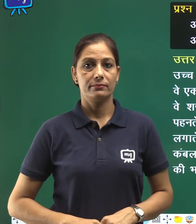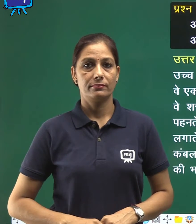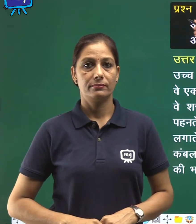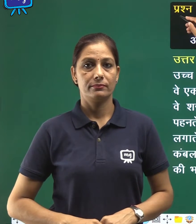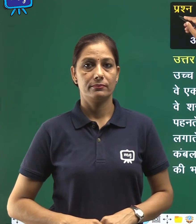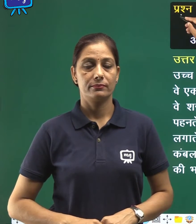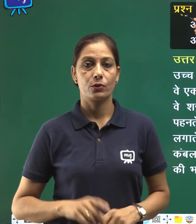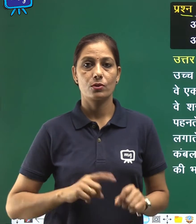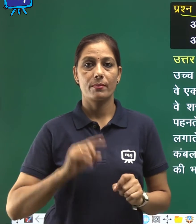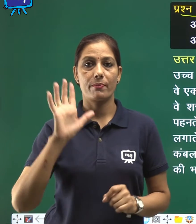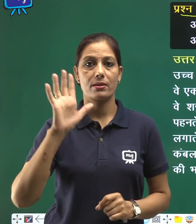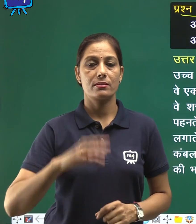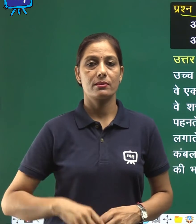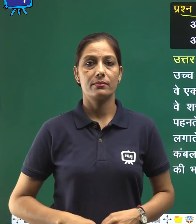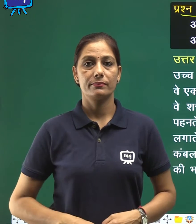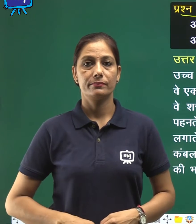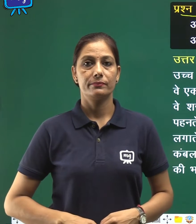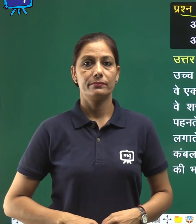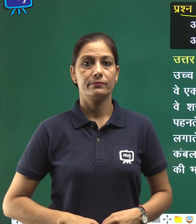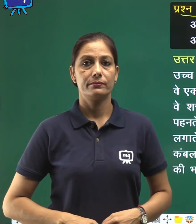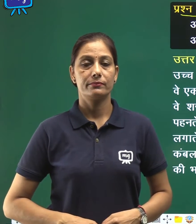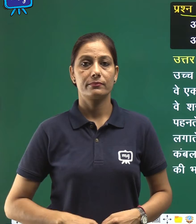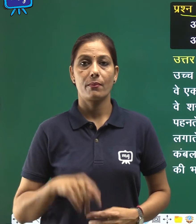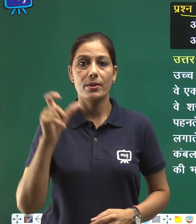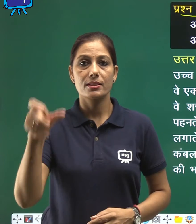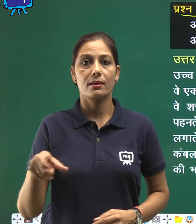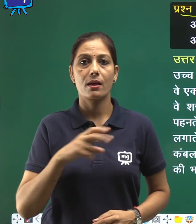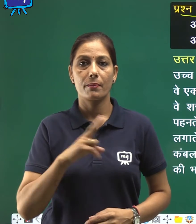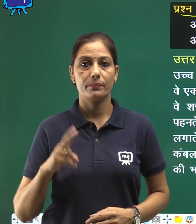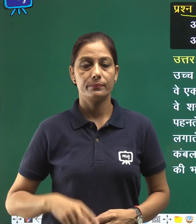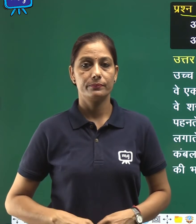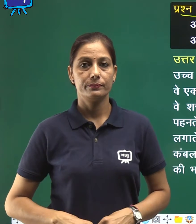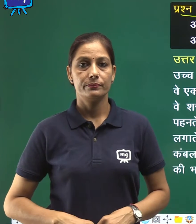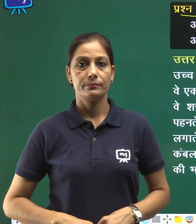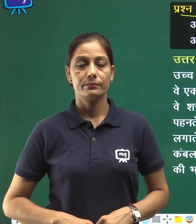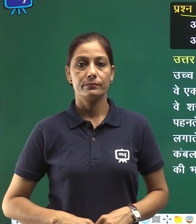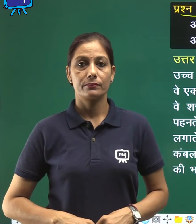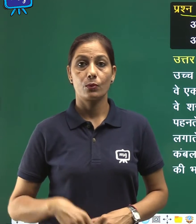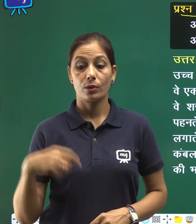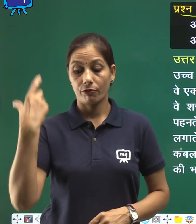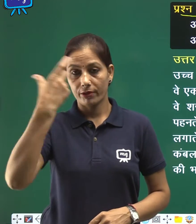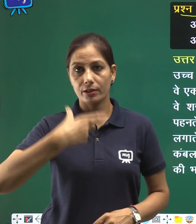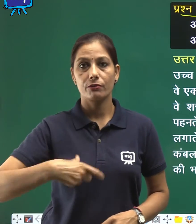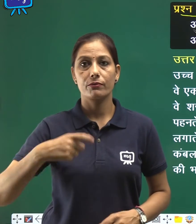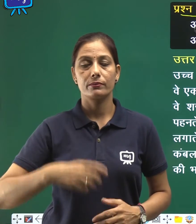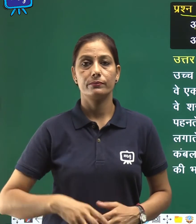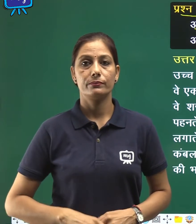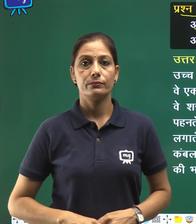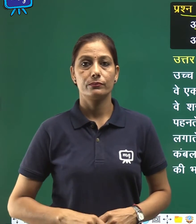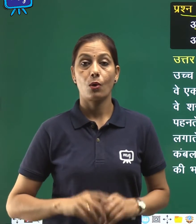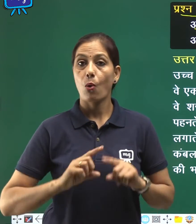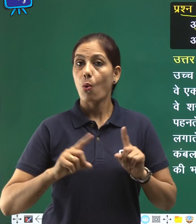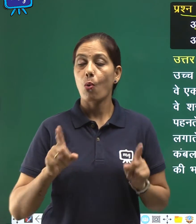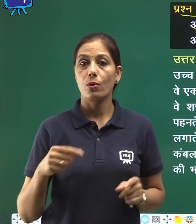प्रश्न 5, भगत जी के व्यक्तित्व